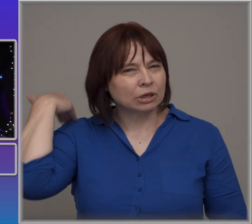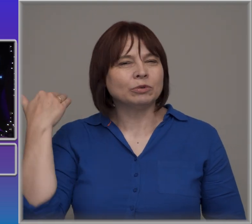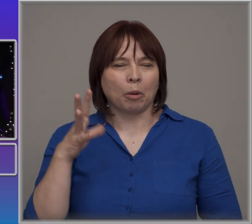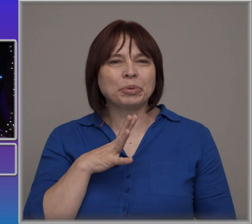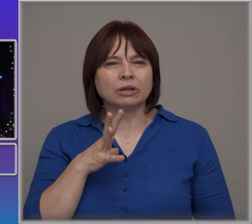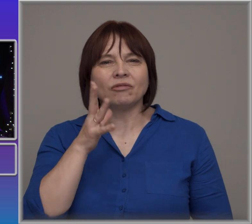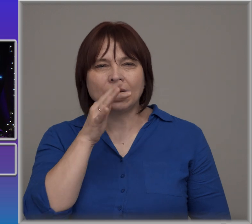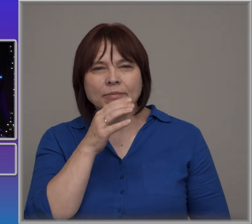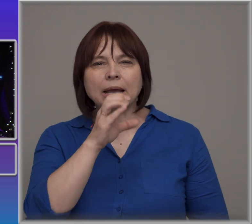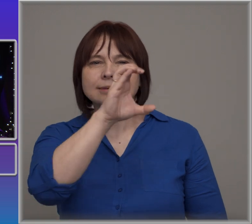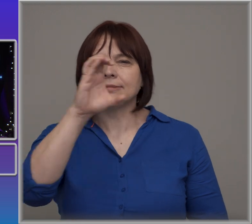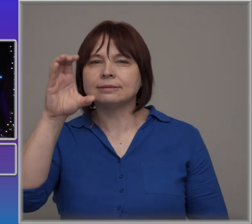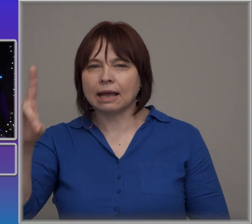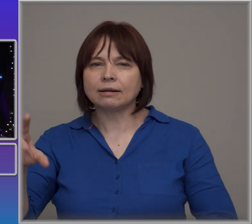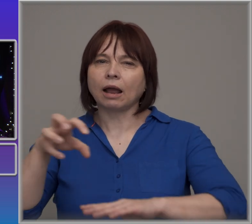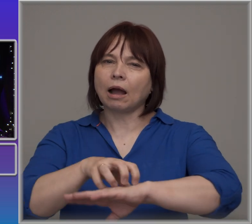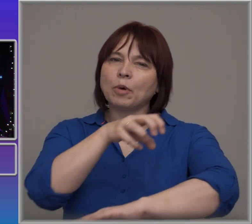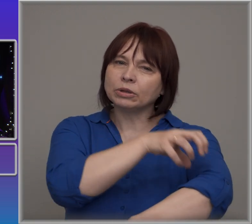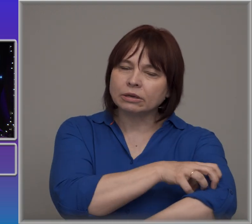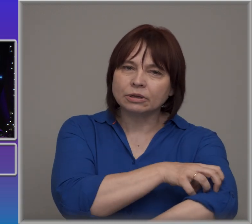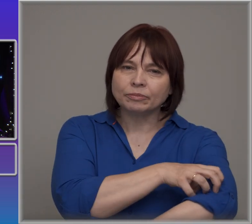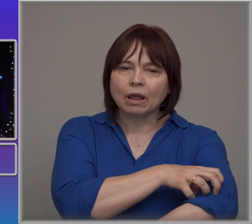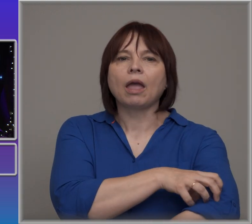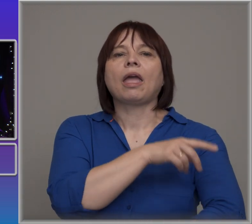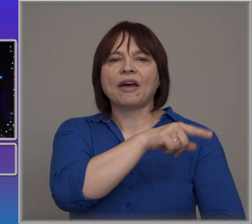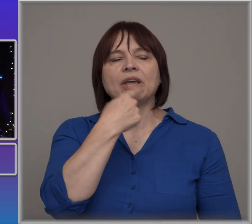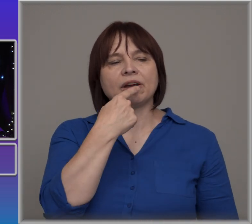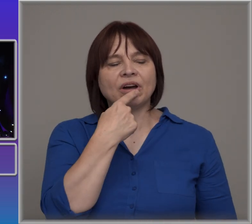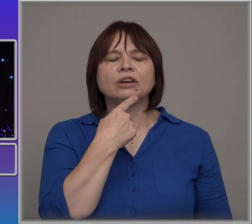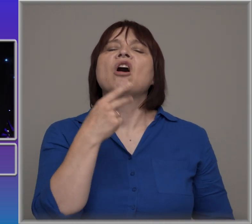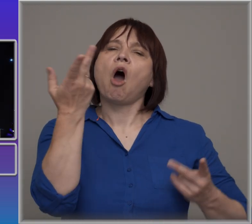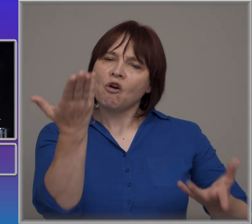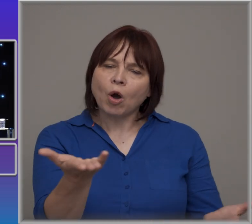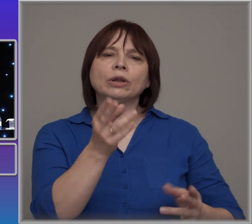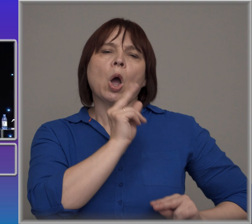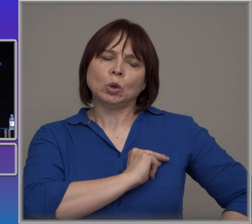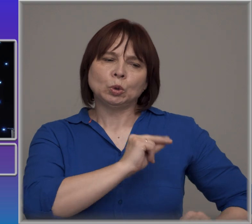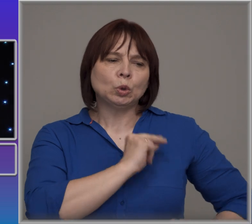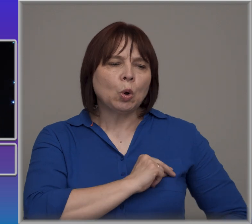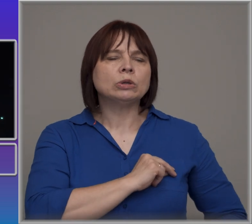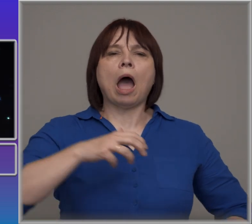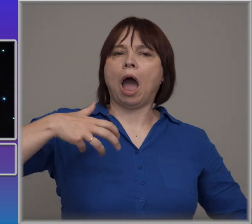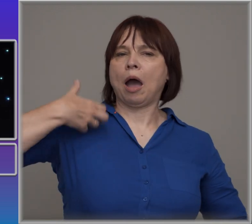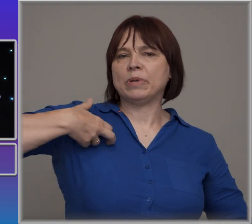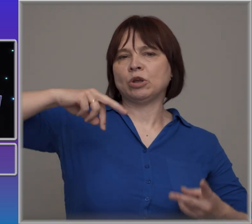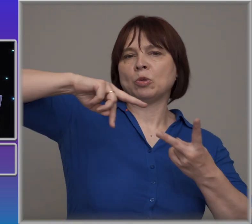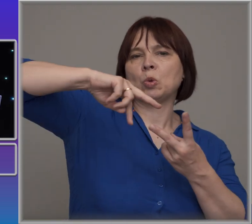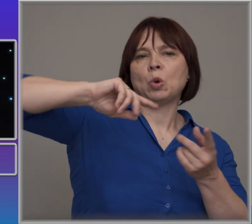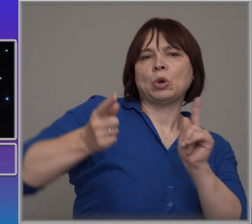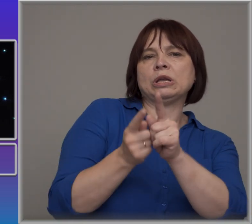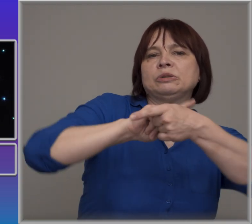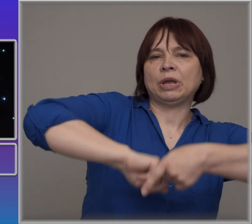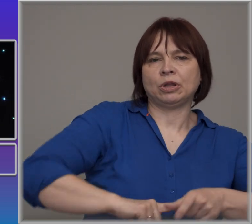Бог вложил в человека. Бог вложил свой образ, это способность к творчеству, способность иметь интеллект,